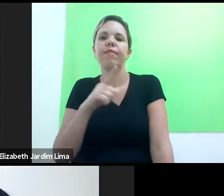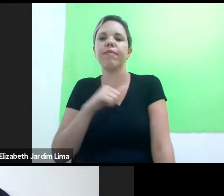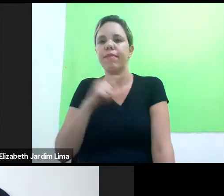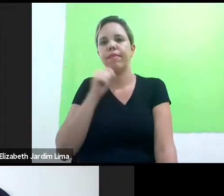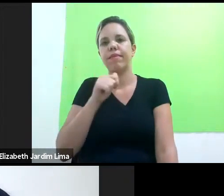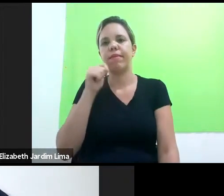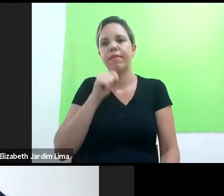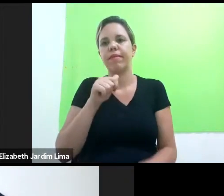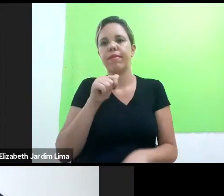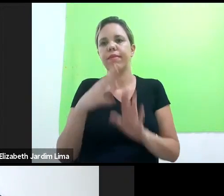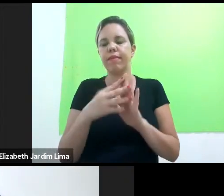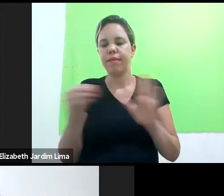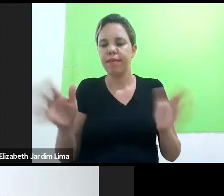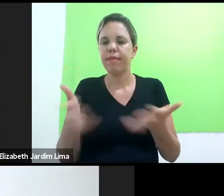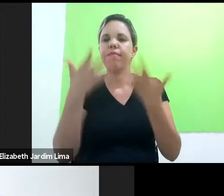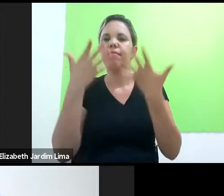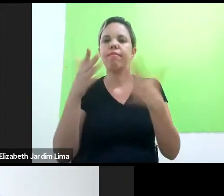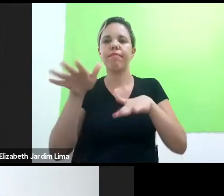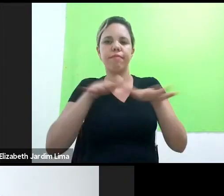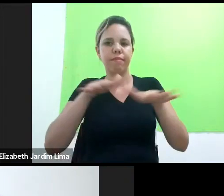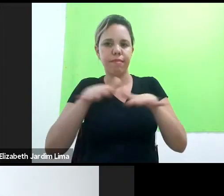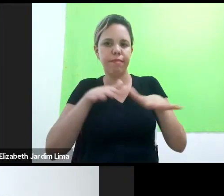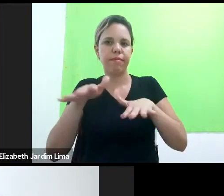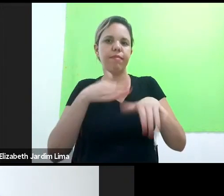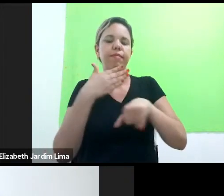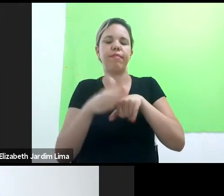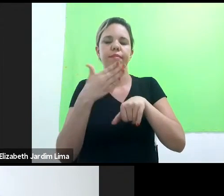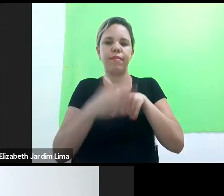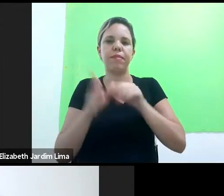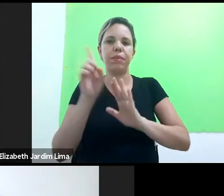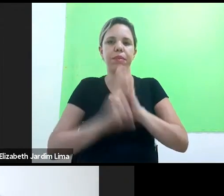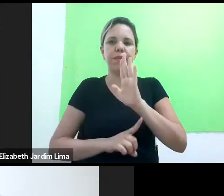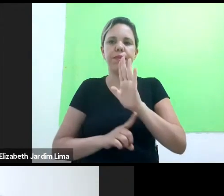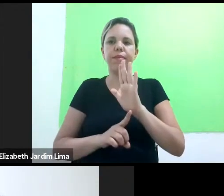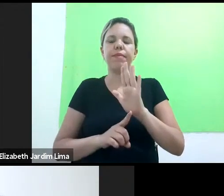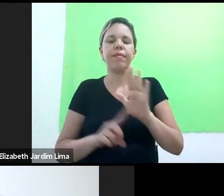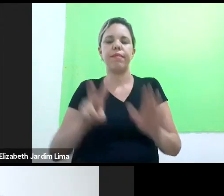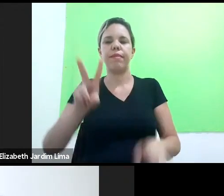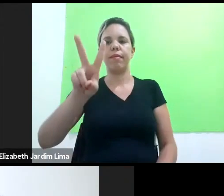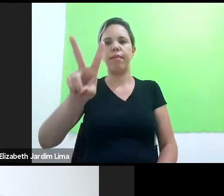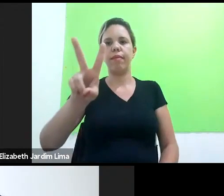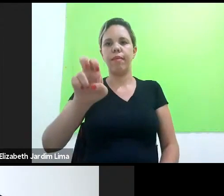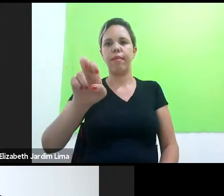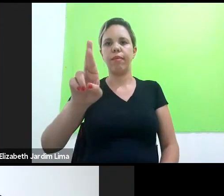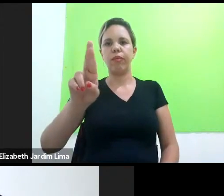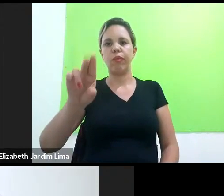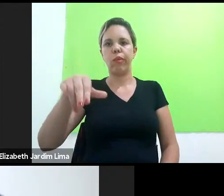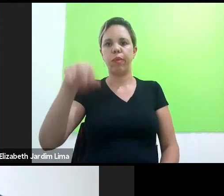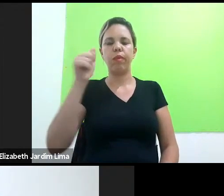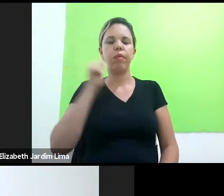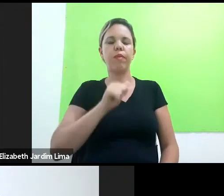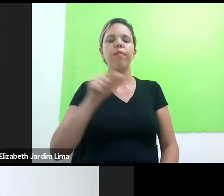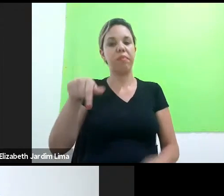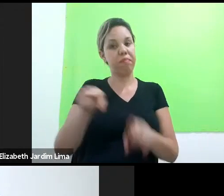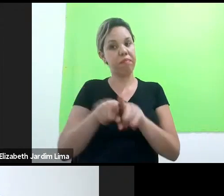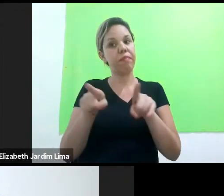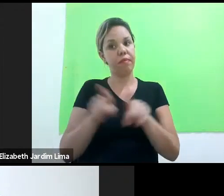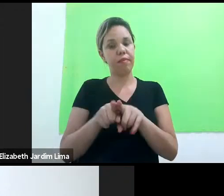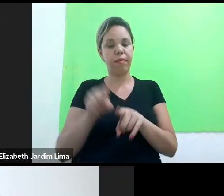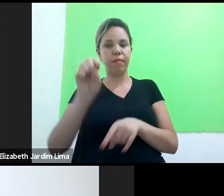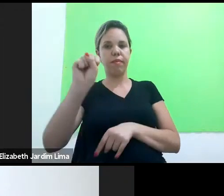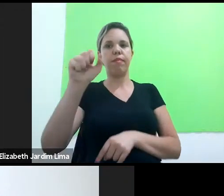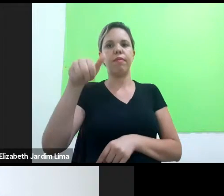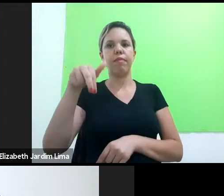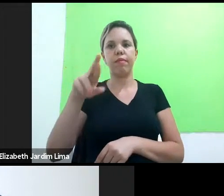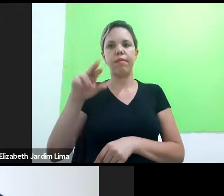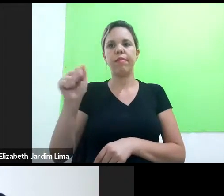nos inspiram no movimento clínico, e a Versilene é uma delas, e você é uma delas. E aqui a Samara Pataxó, ela